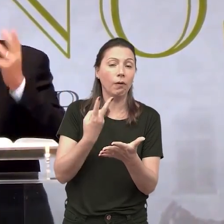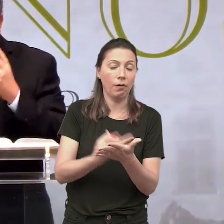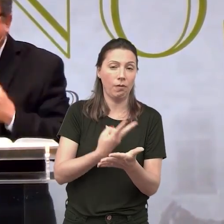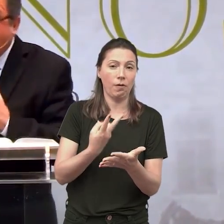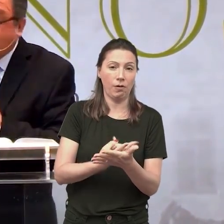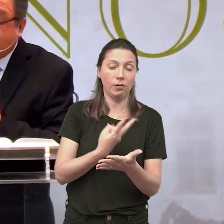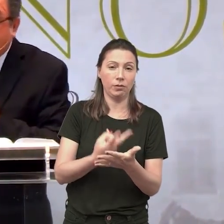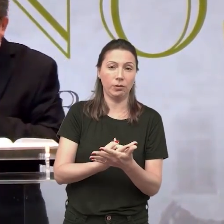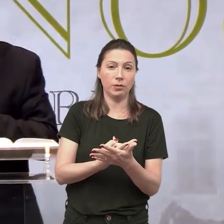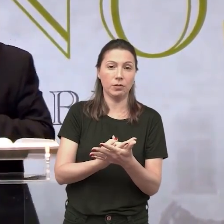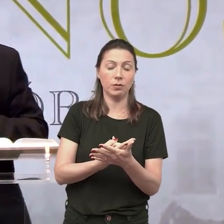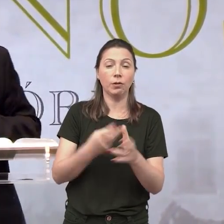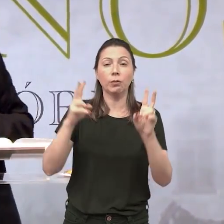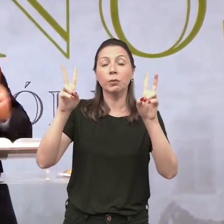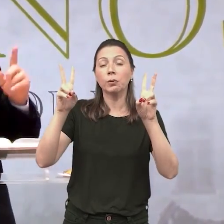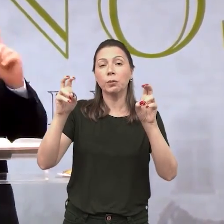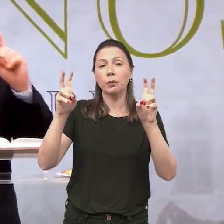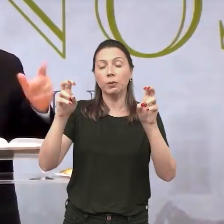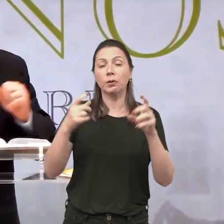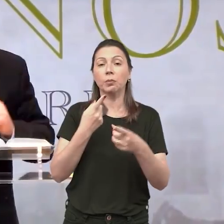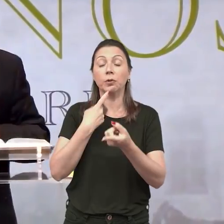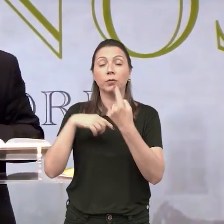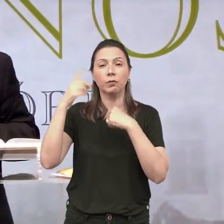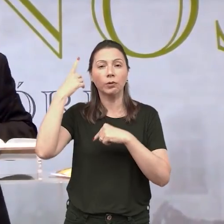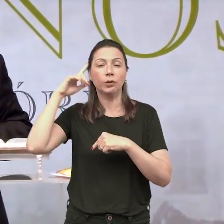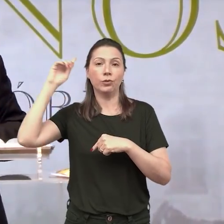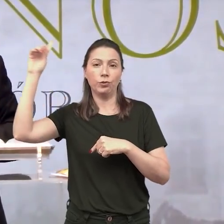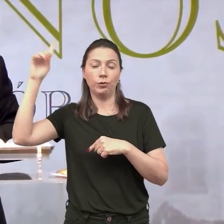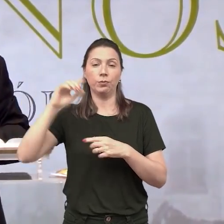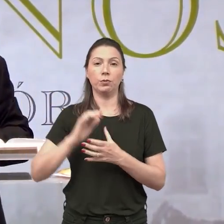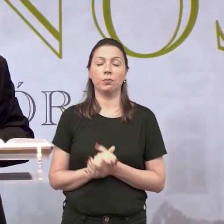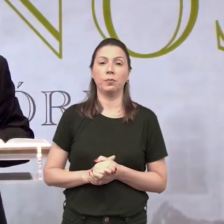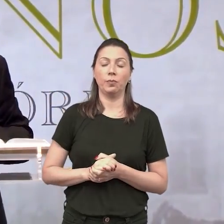4 ideias erradas sobre a vontade de Deus.